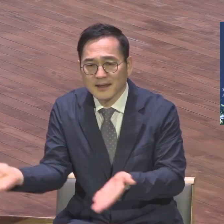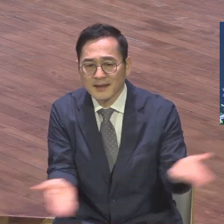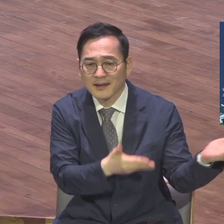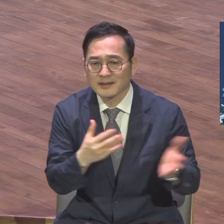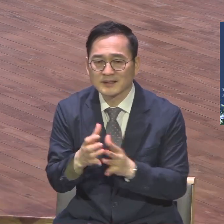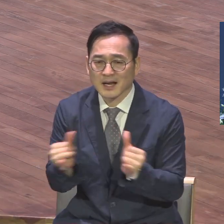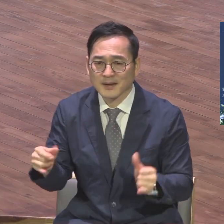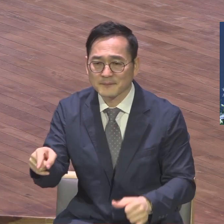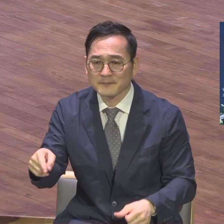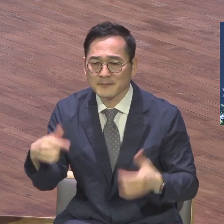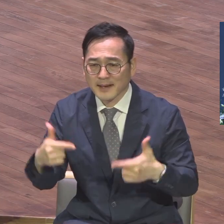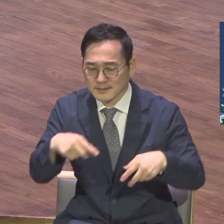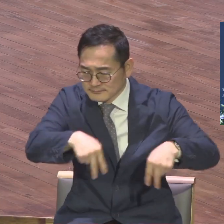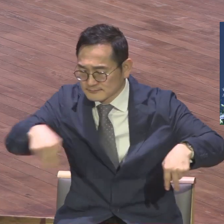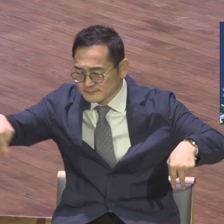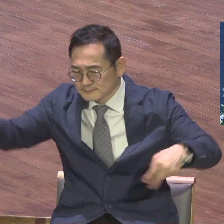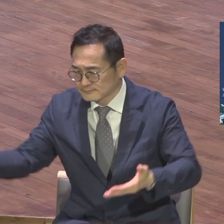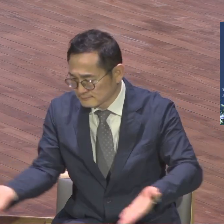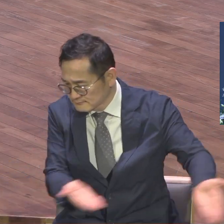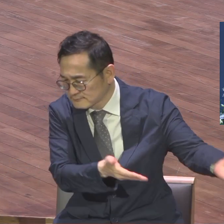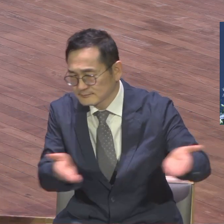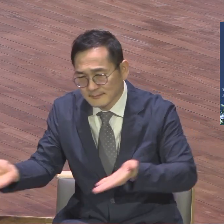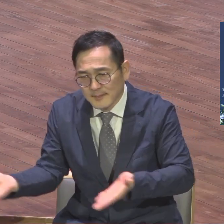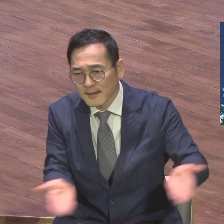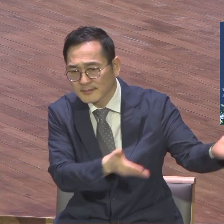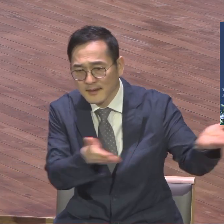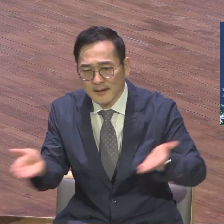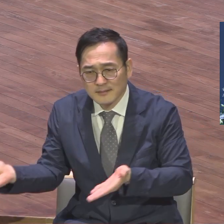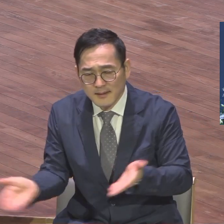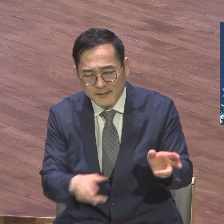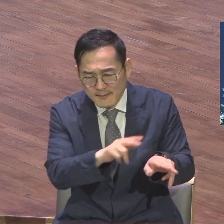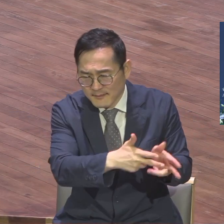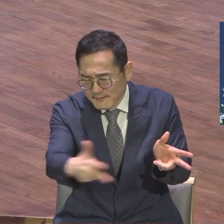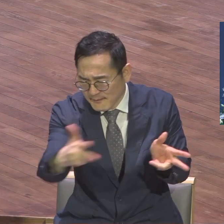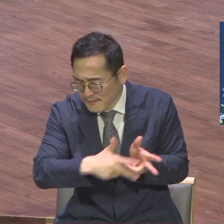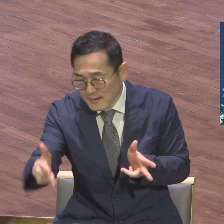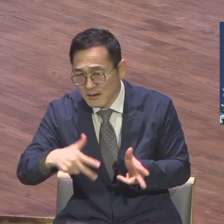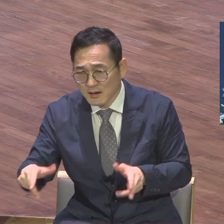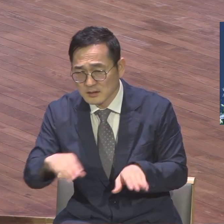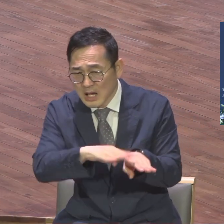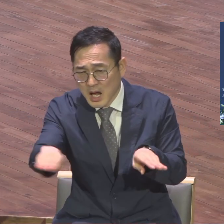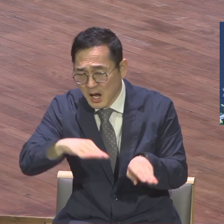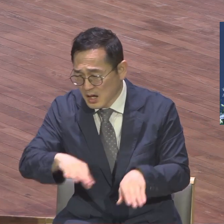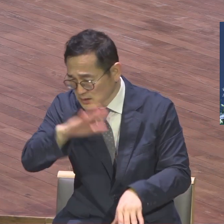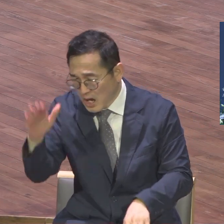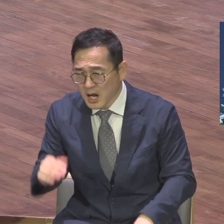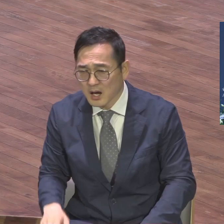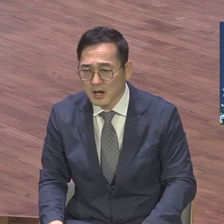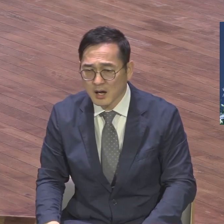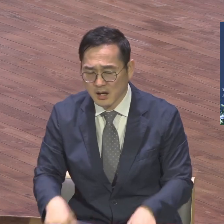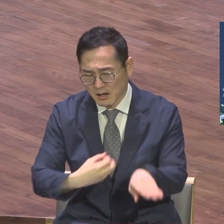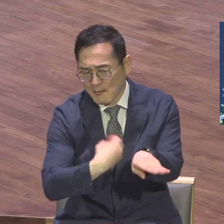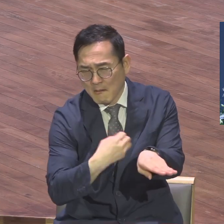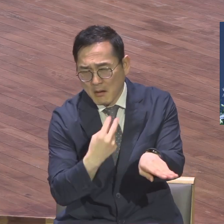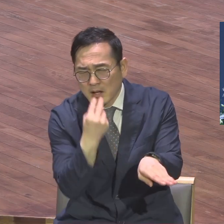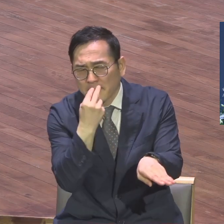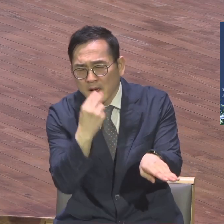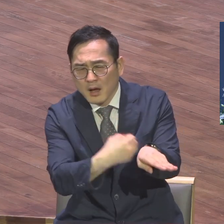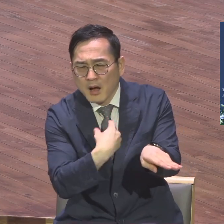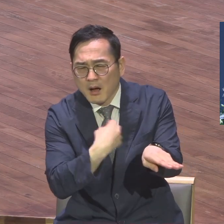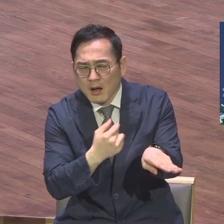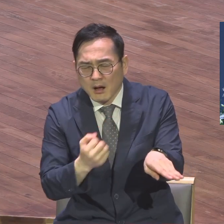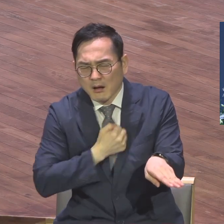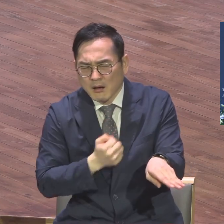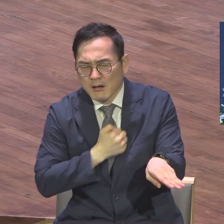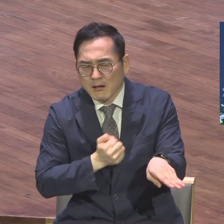또 통로에도 차곡차곡 꽉 채워지요. 그 전부가 내었다 합니다. 얼마나 거기 매연이 많고